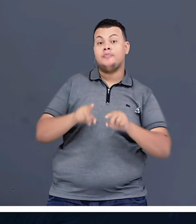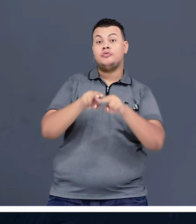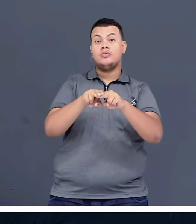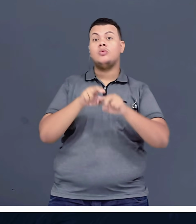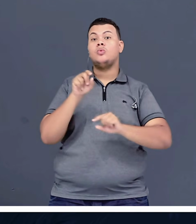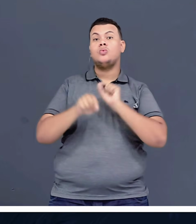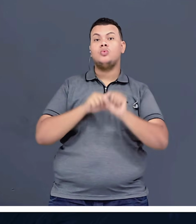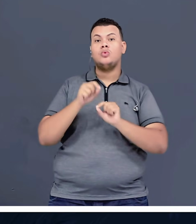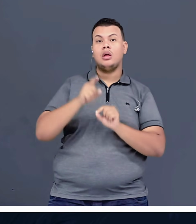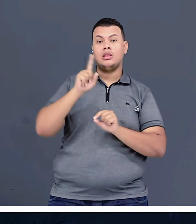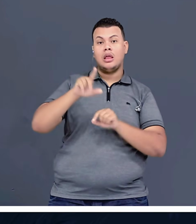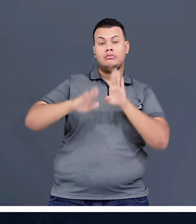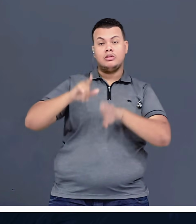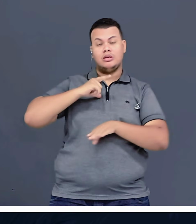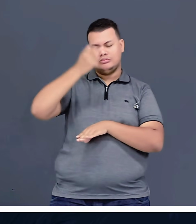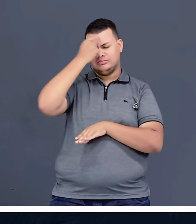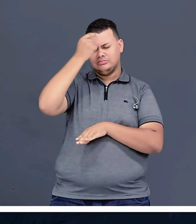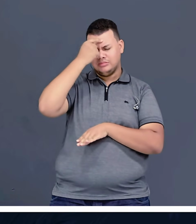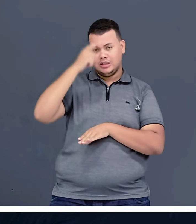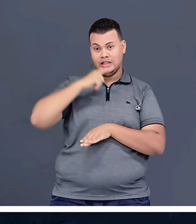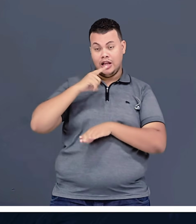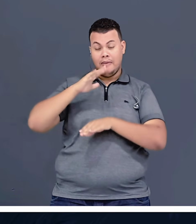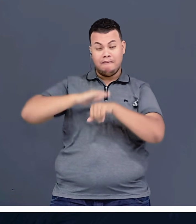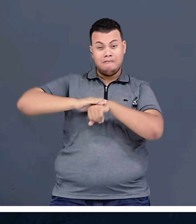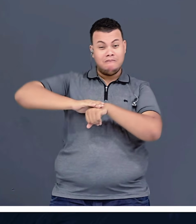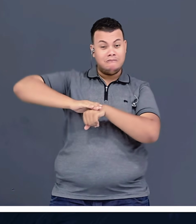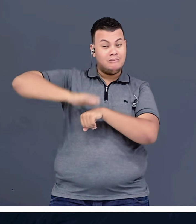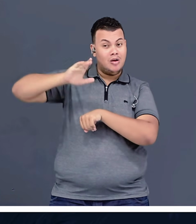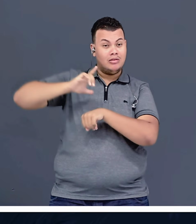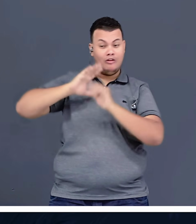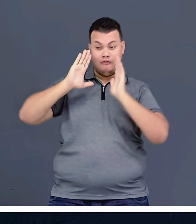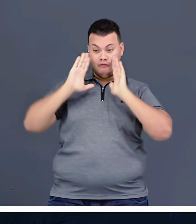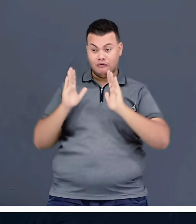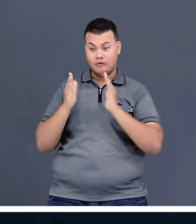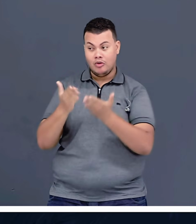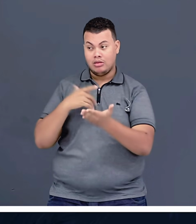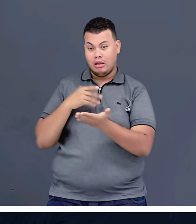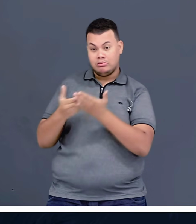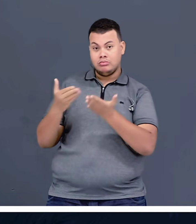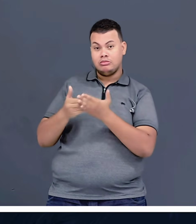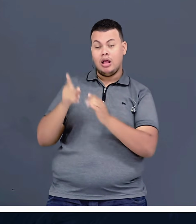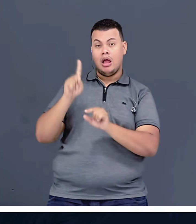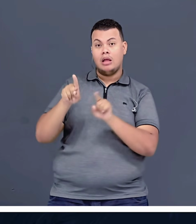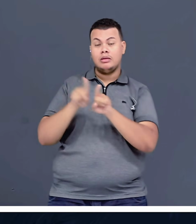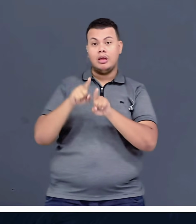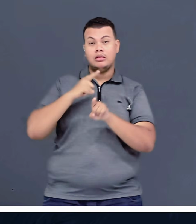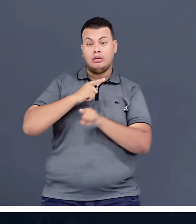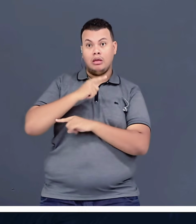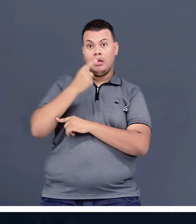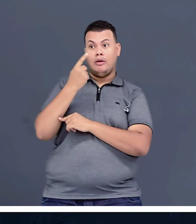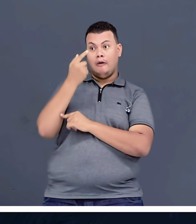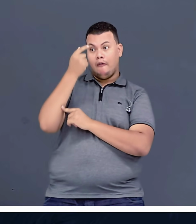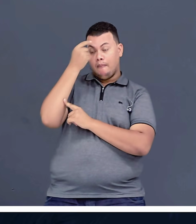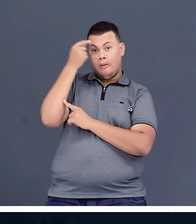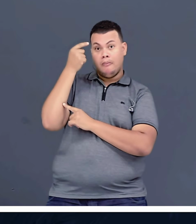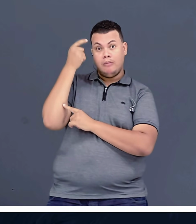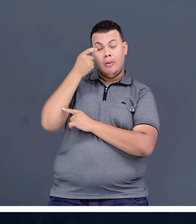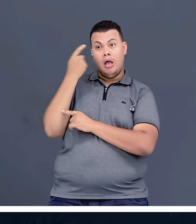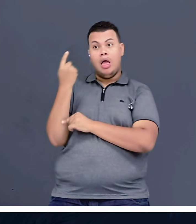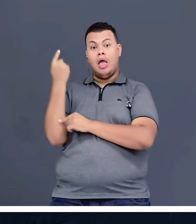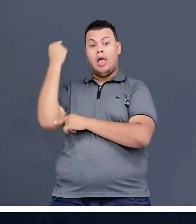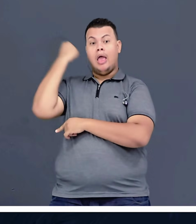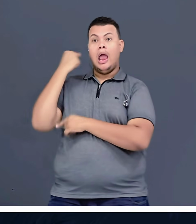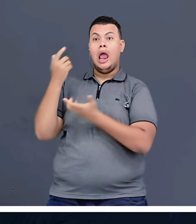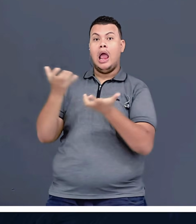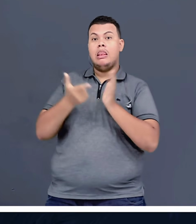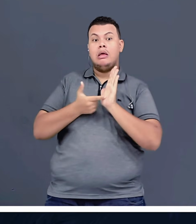que a mentalidade de escassez ela está mais firme? É quando você já vive à sombra desse tal de fantasma do divórcio, querendo